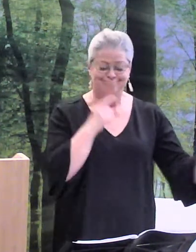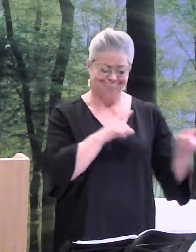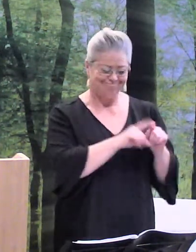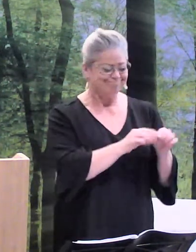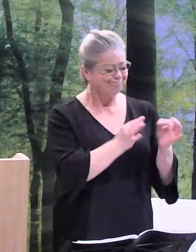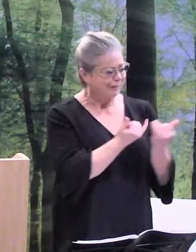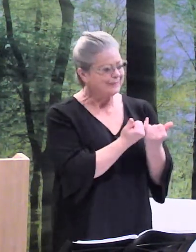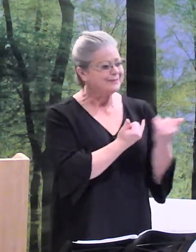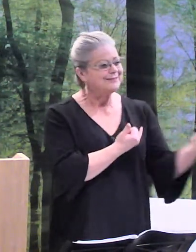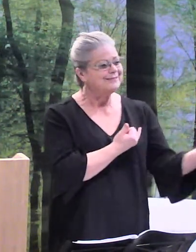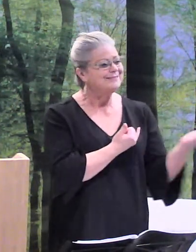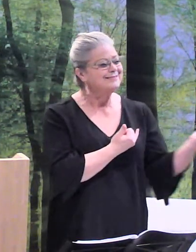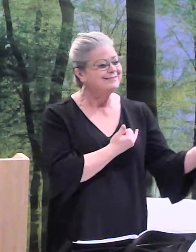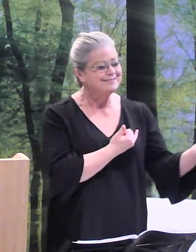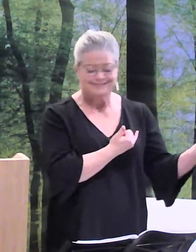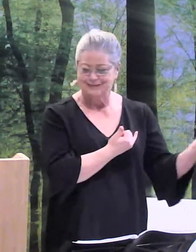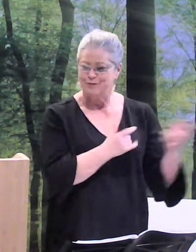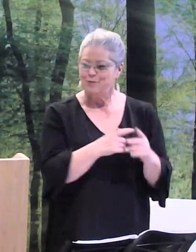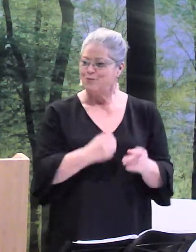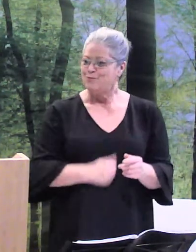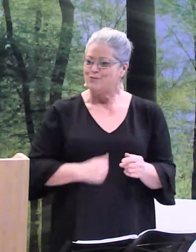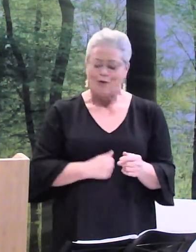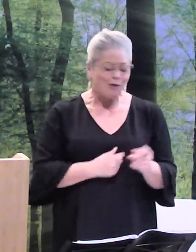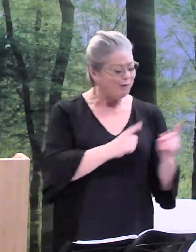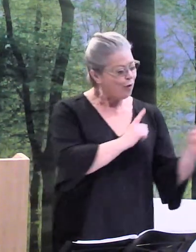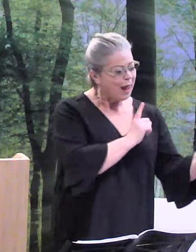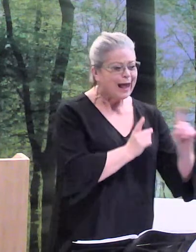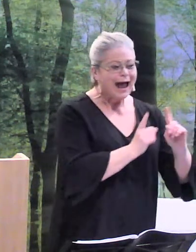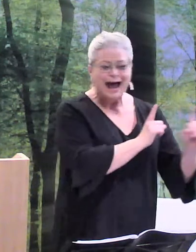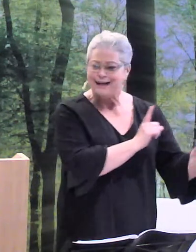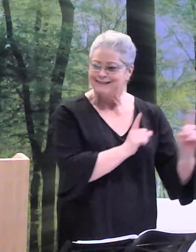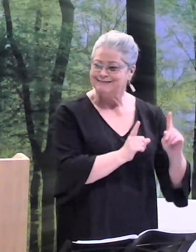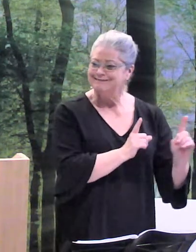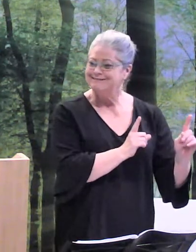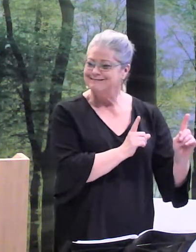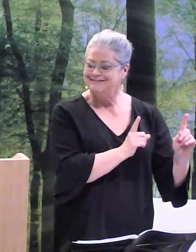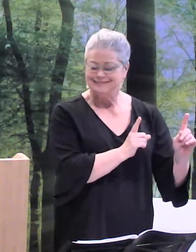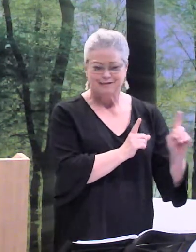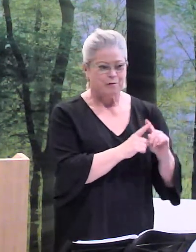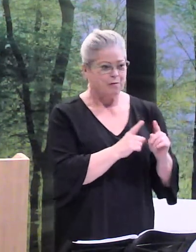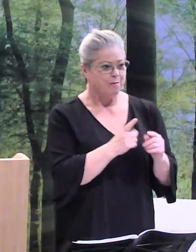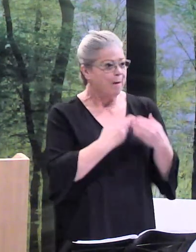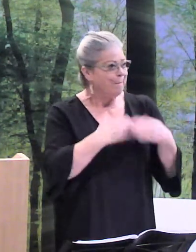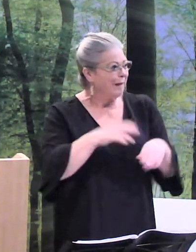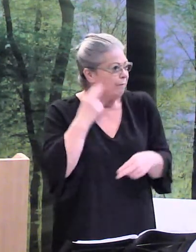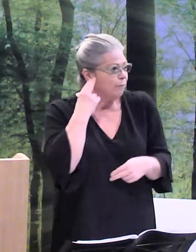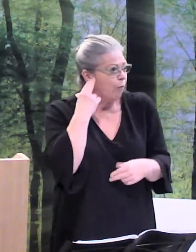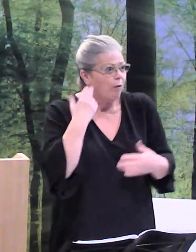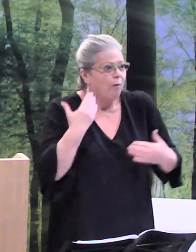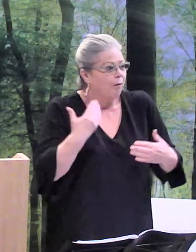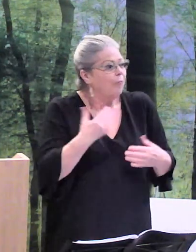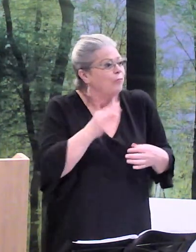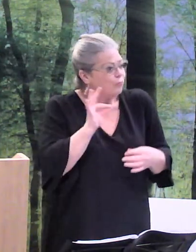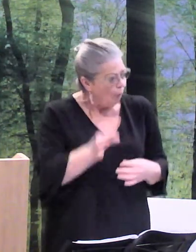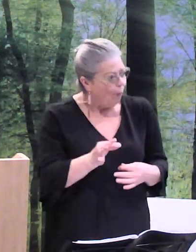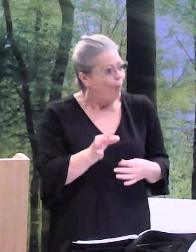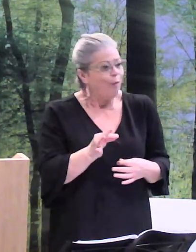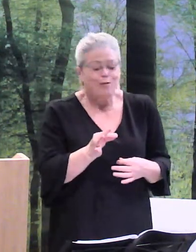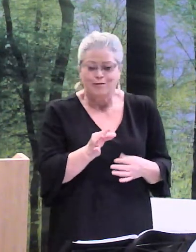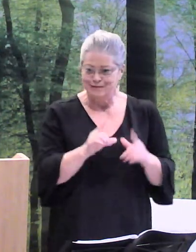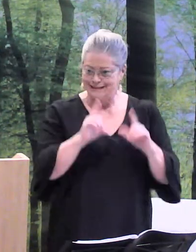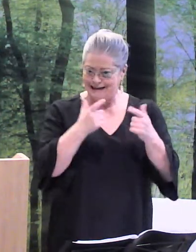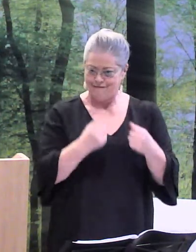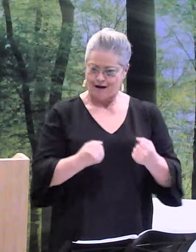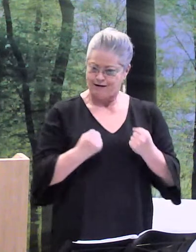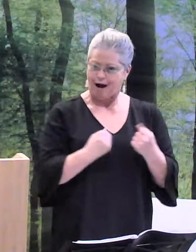typeerde. Hun zorg voor elkaar, ondanks hun beperking, hebben hun toch het